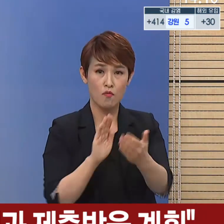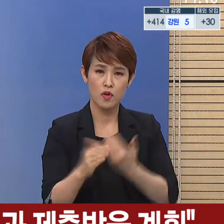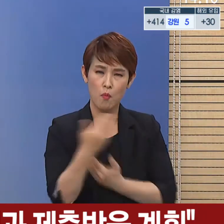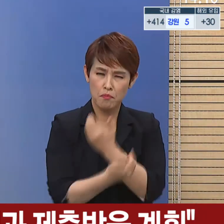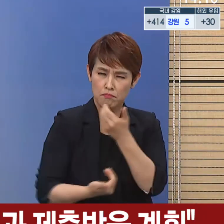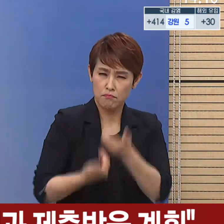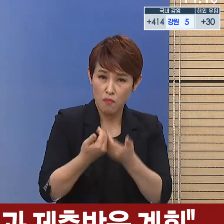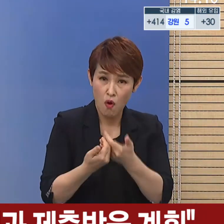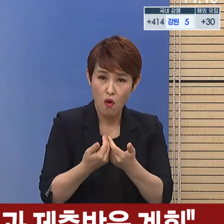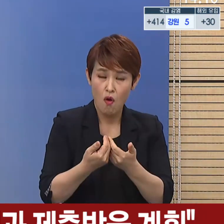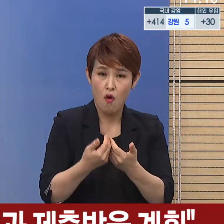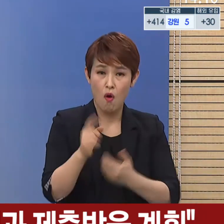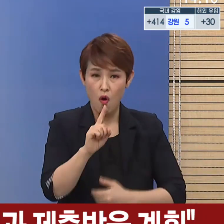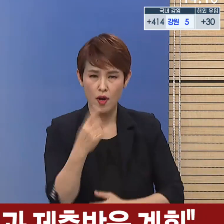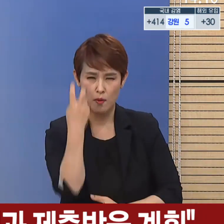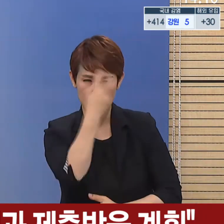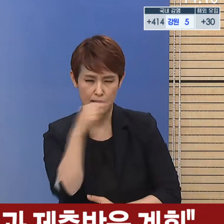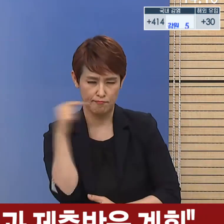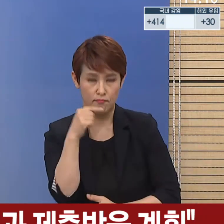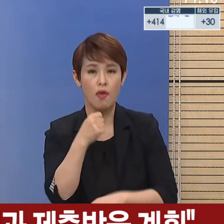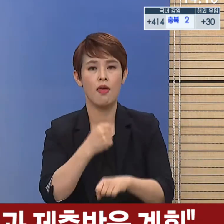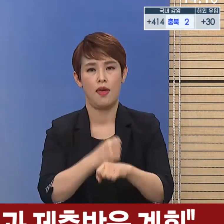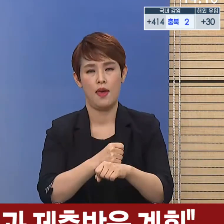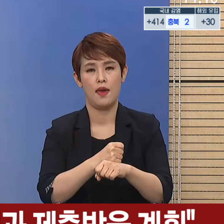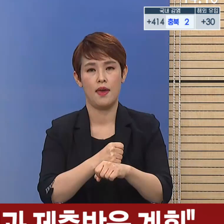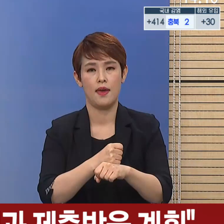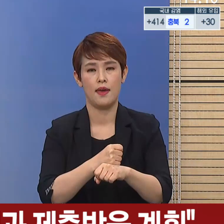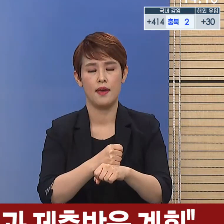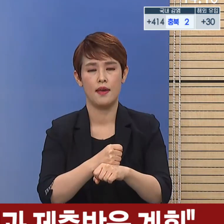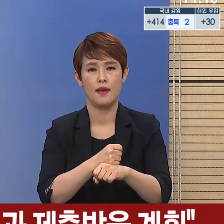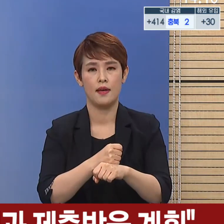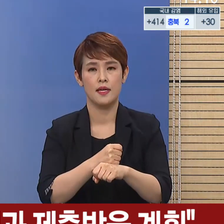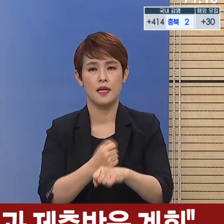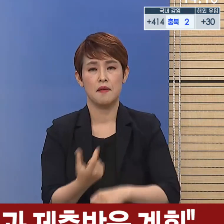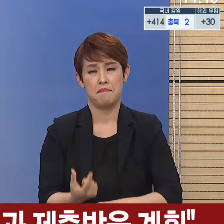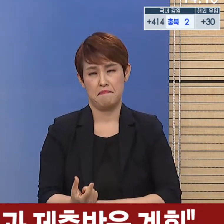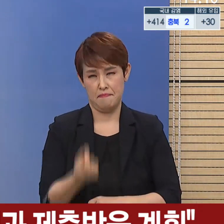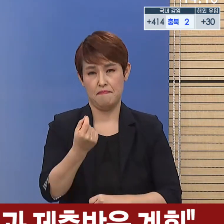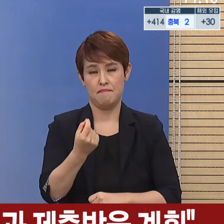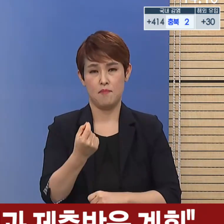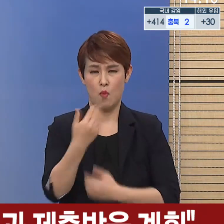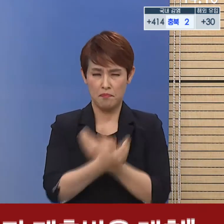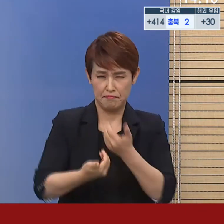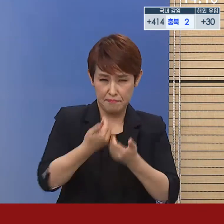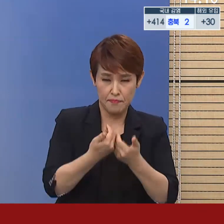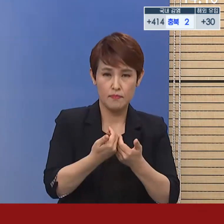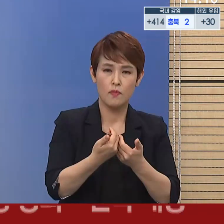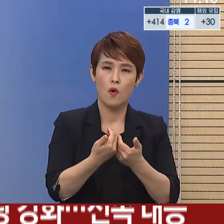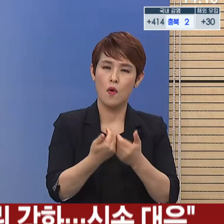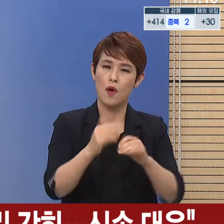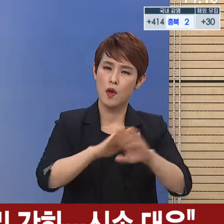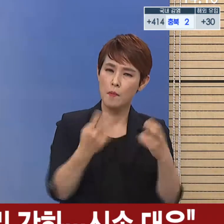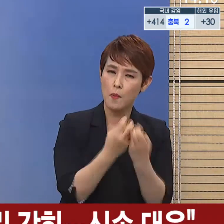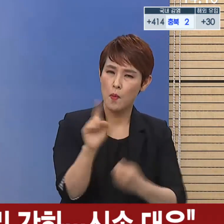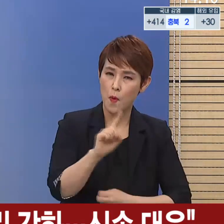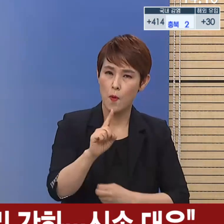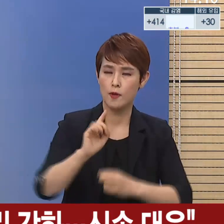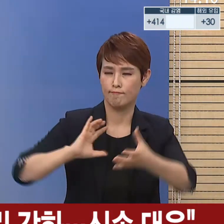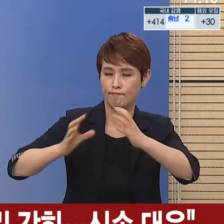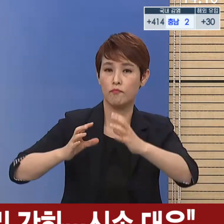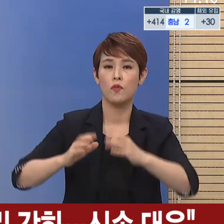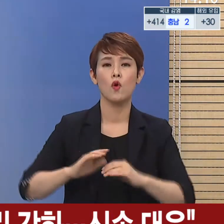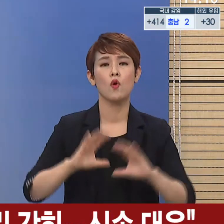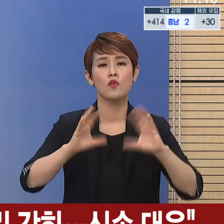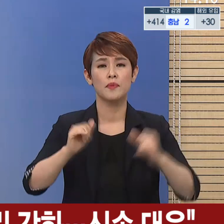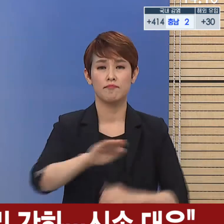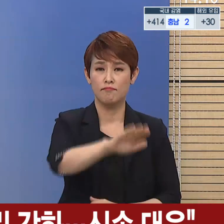사례에 대한 검사 체계를 강화하고 철저한 모니터링과 신속한 이상 사례 대응 체계를 통하여